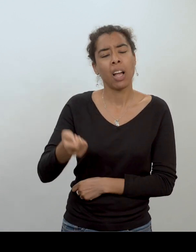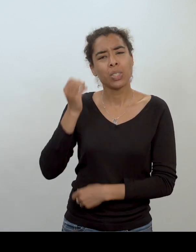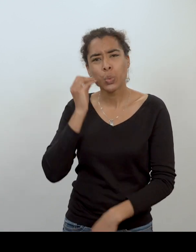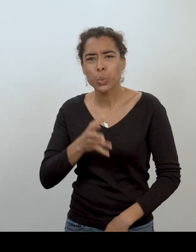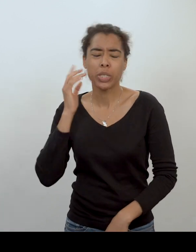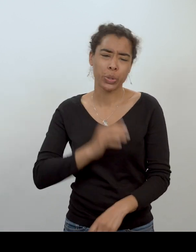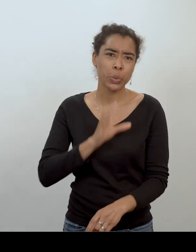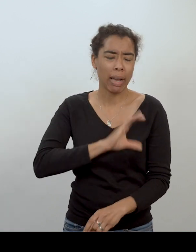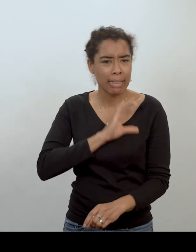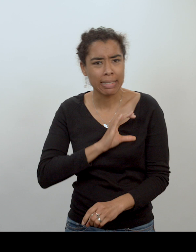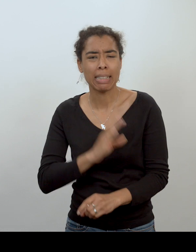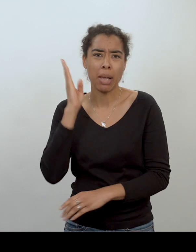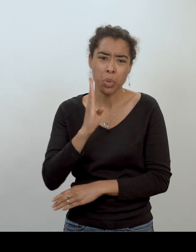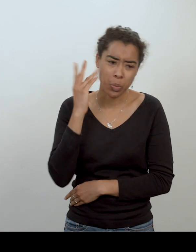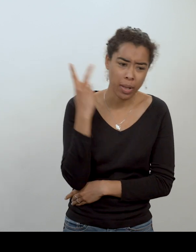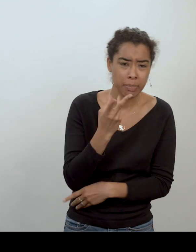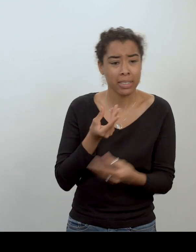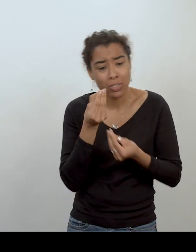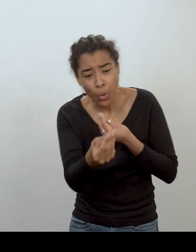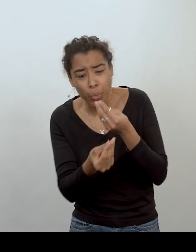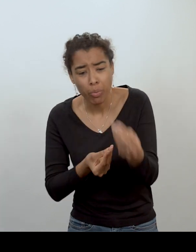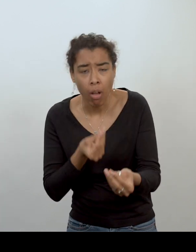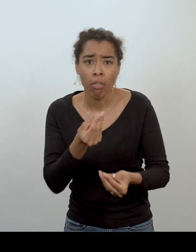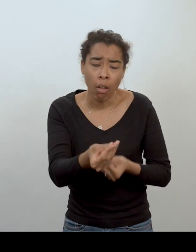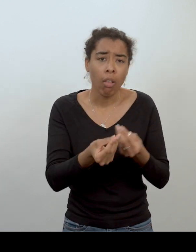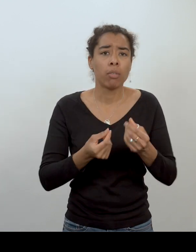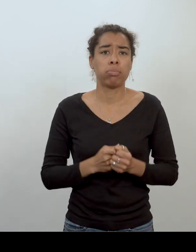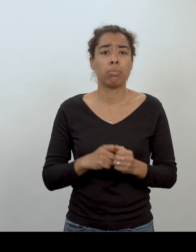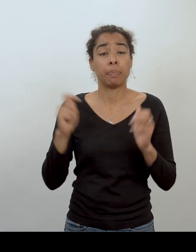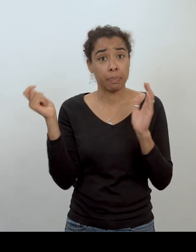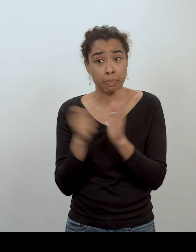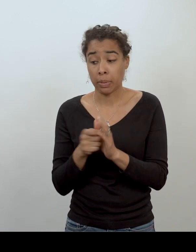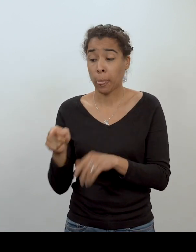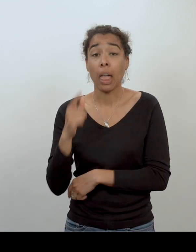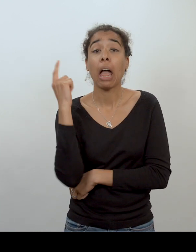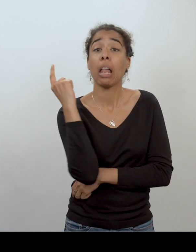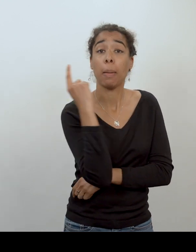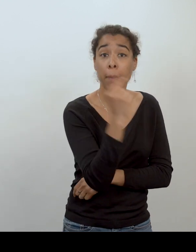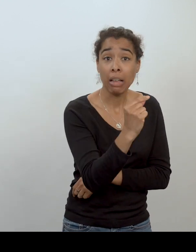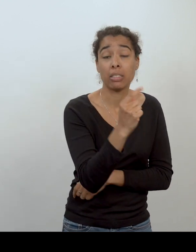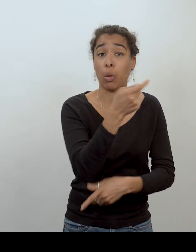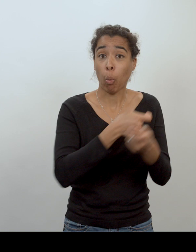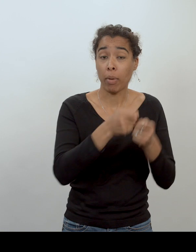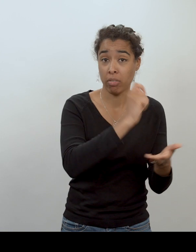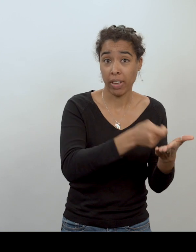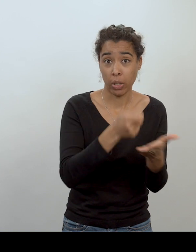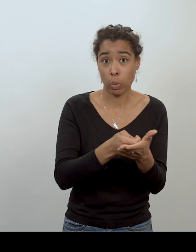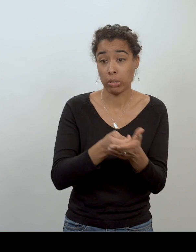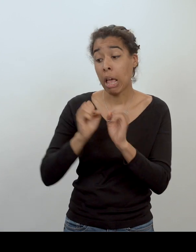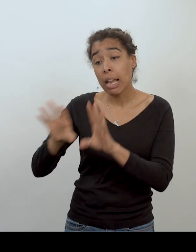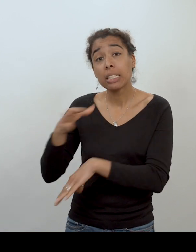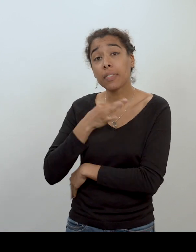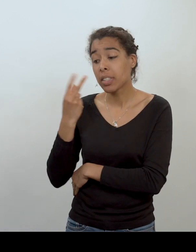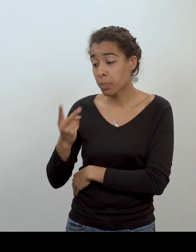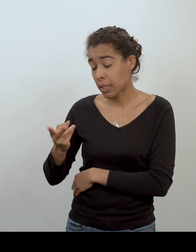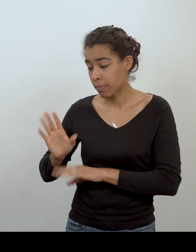Chaque jour, elle se battait pour apporter le nécessaire à son fils. Un jour qu'elle était partie faire des courses au marché,